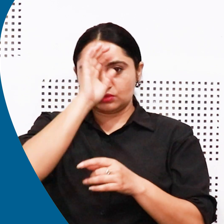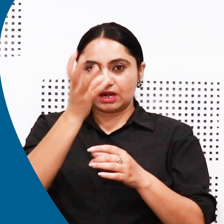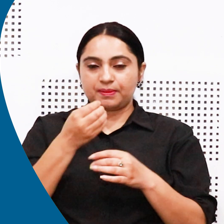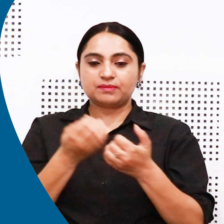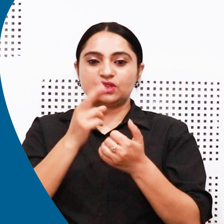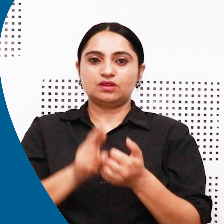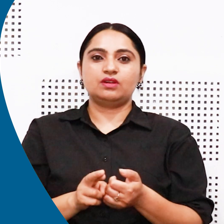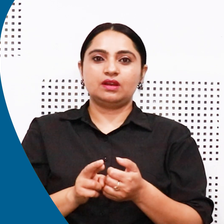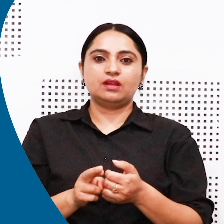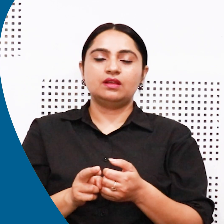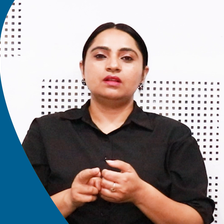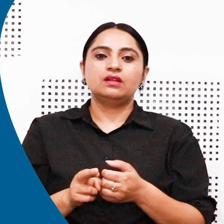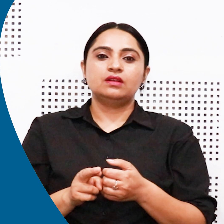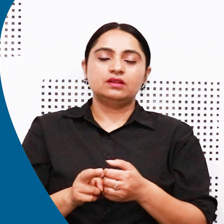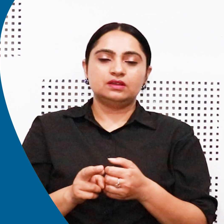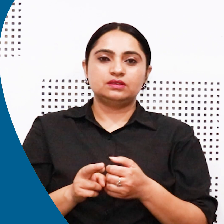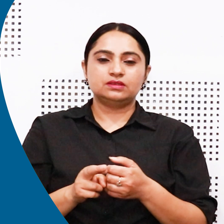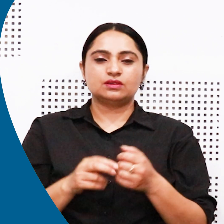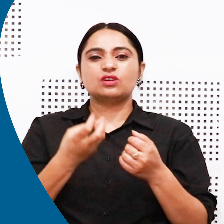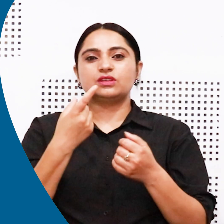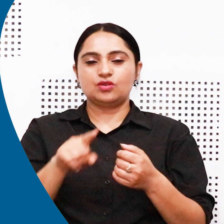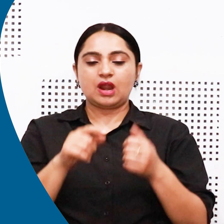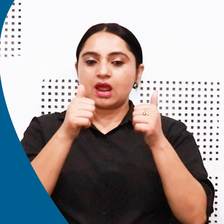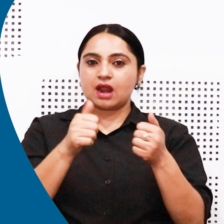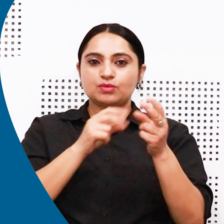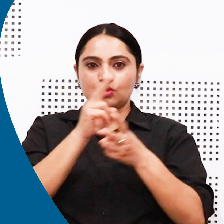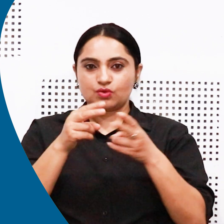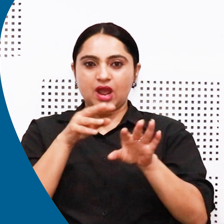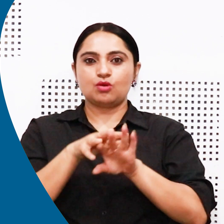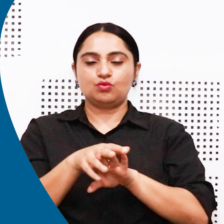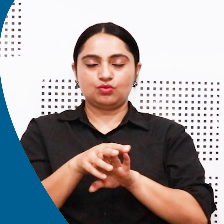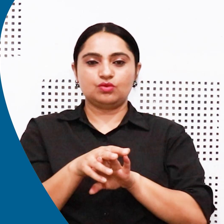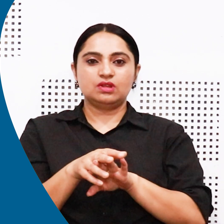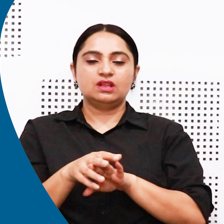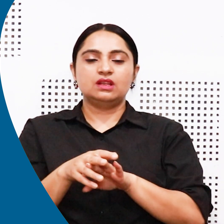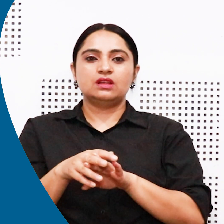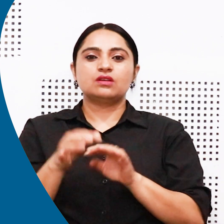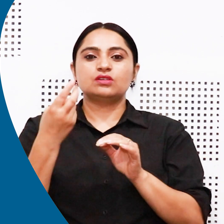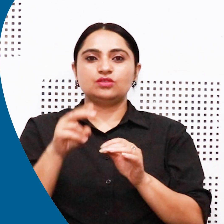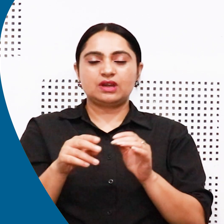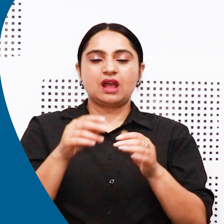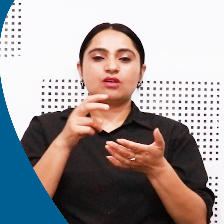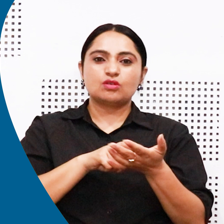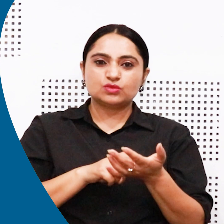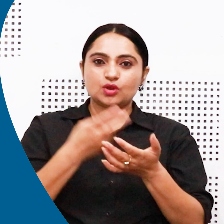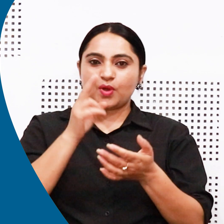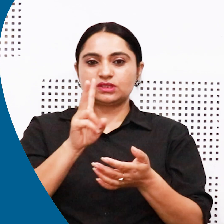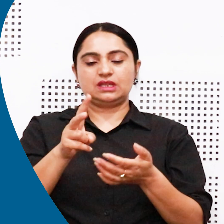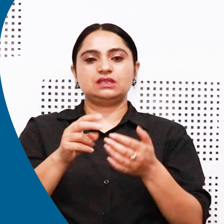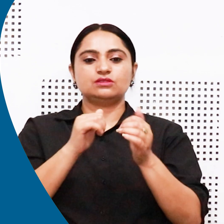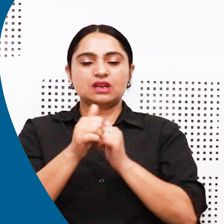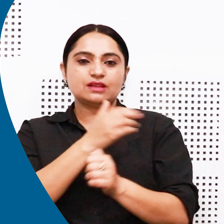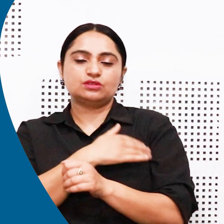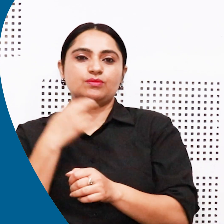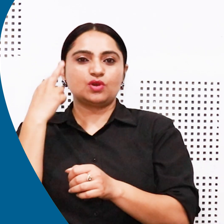नै क्रिया प्रतिक्रियाहरू आउने हुन् होइन। कतिपय राम्रा कुराहरूको राम्रा प्रतिक्रियाहरू अब कतिचोटि कमी कमजोरी केही भएका छन् त्यसलाई सुझावका